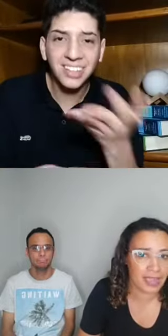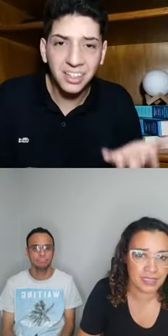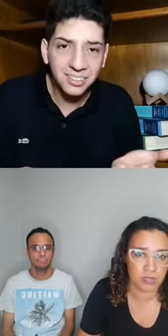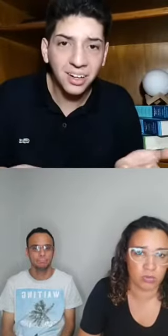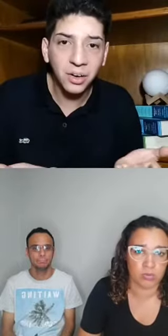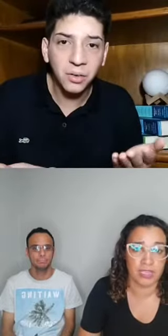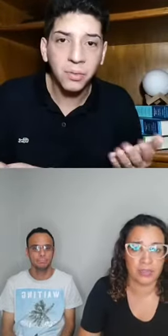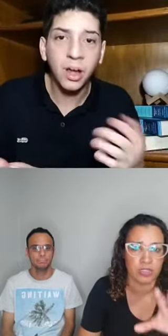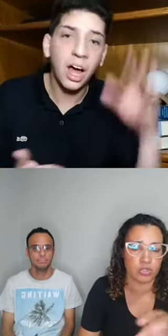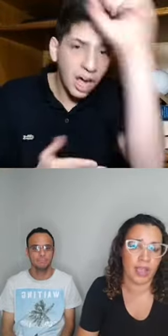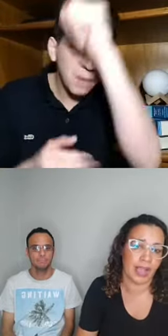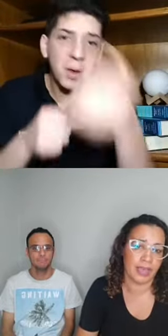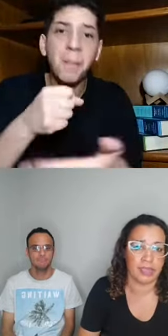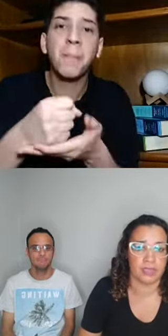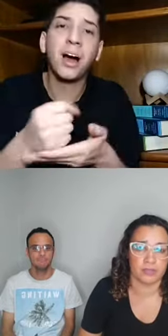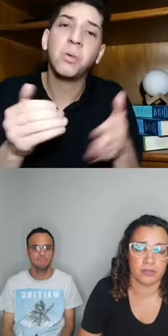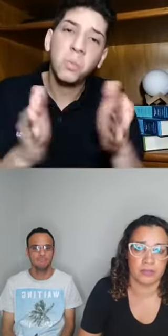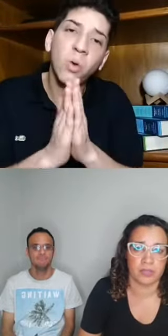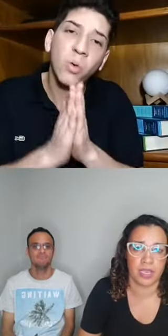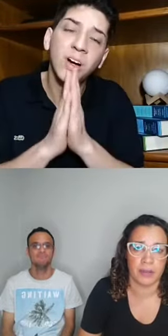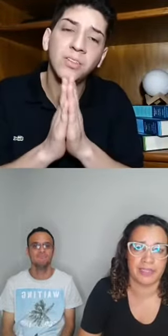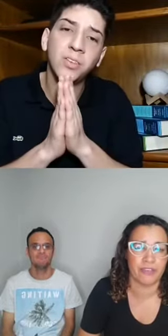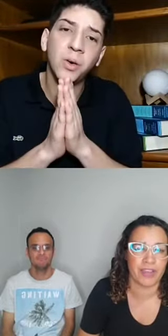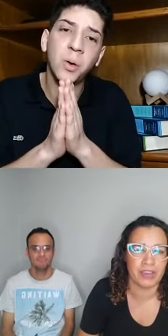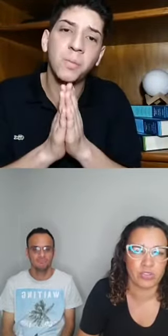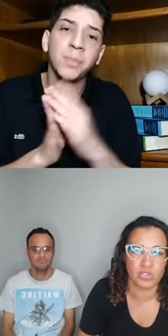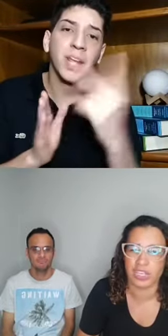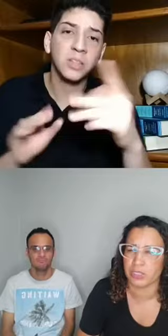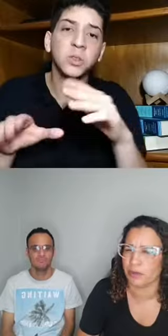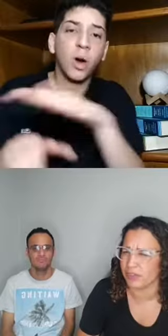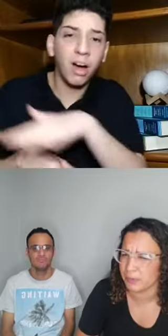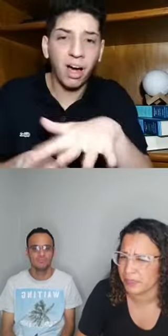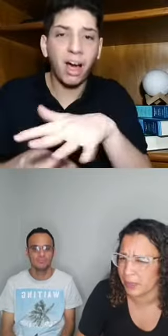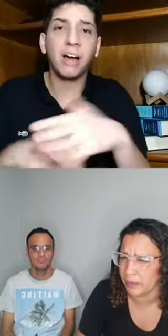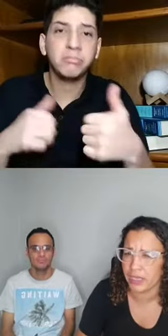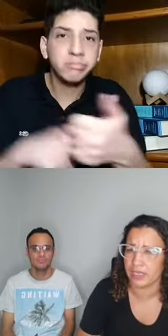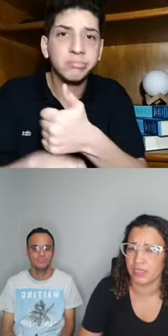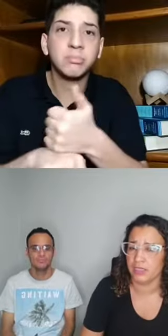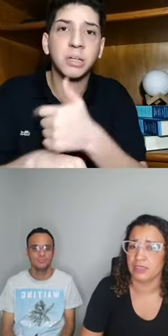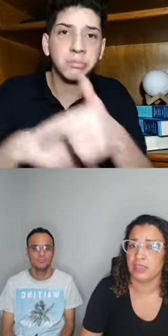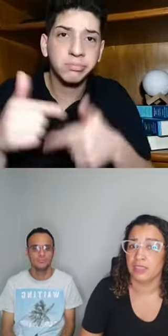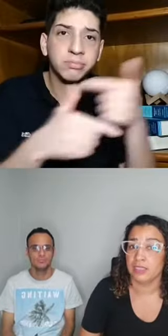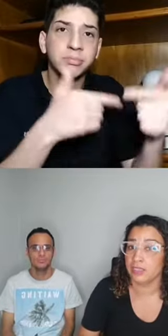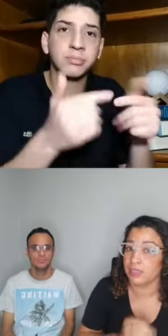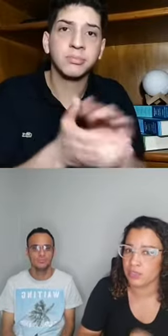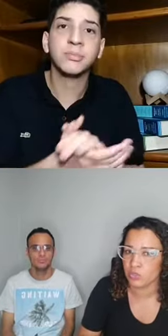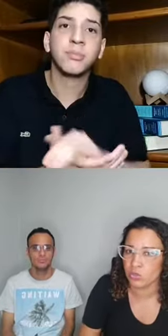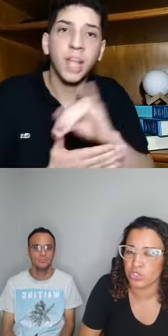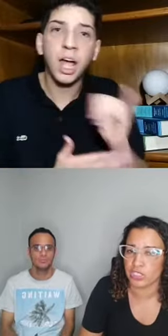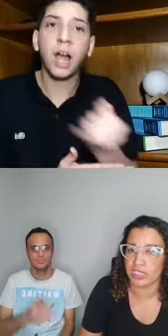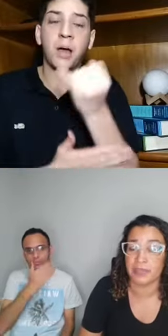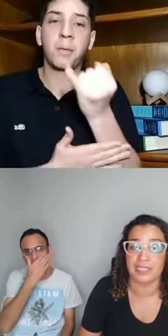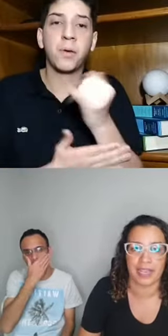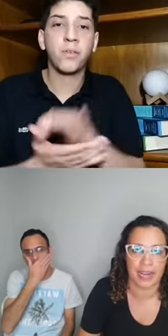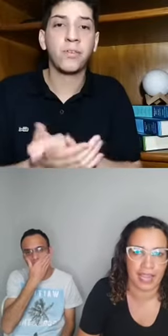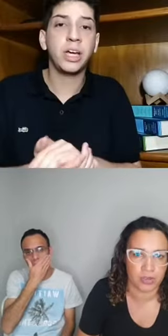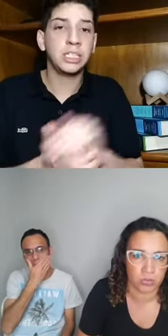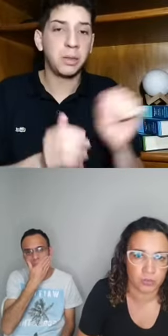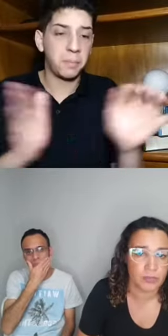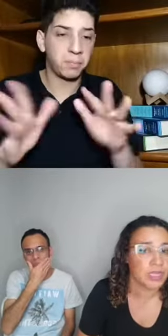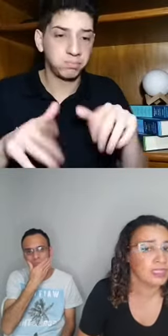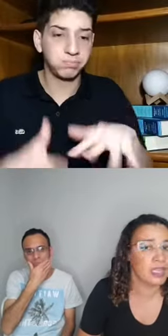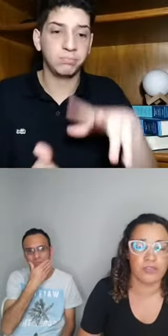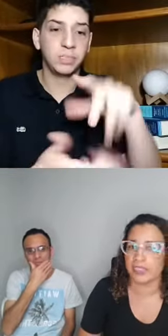o básico dentro da sua área, sabe? Tem vários. Gente, aproveita a pandemia aí. Tem tantos cursos de Libras,